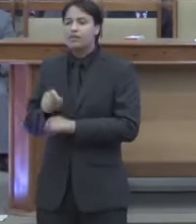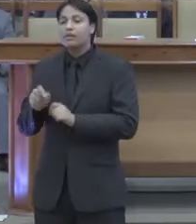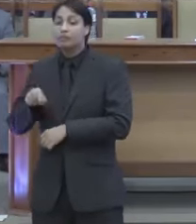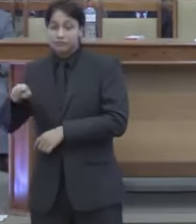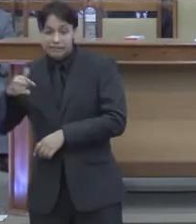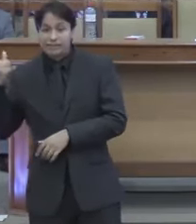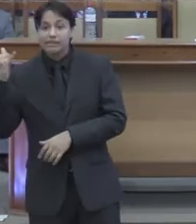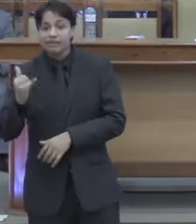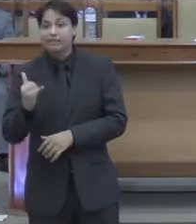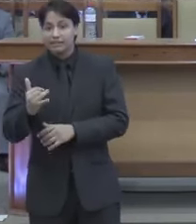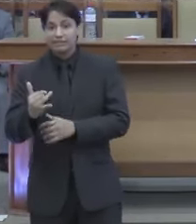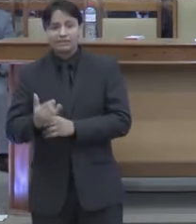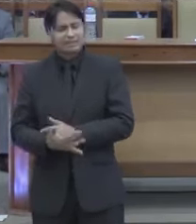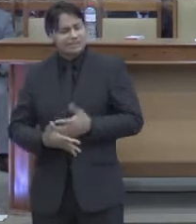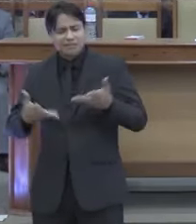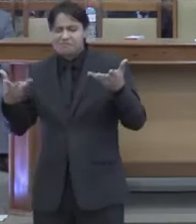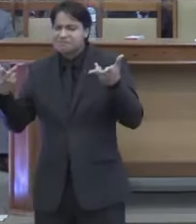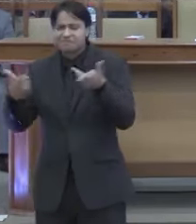boca.